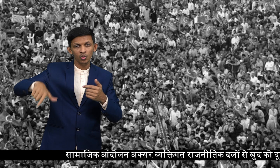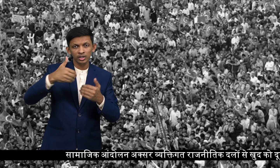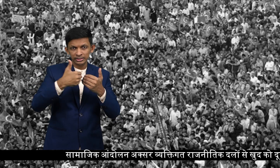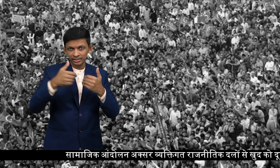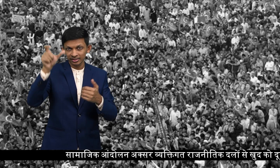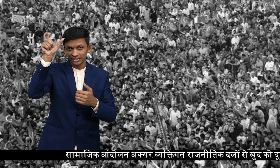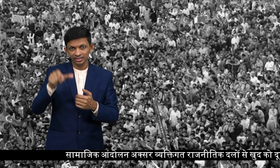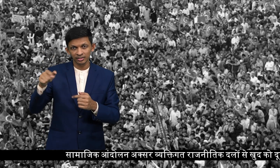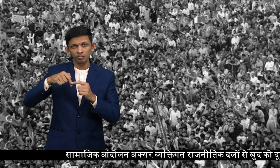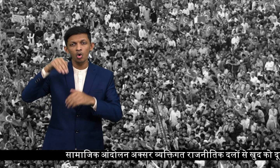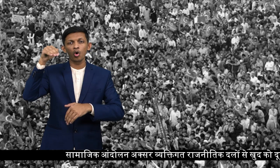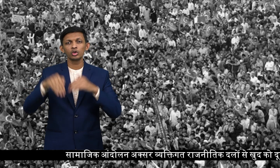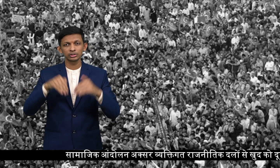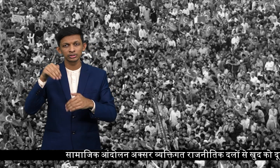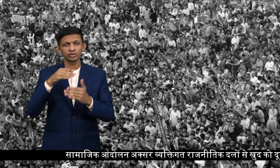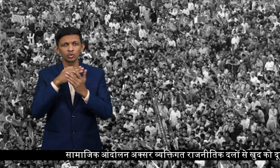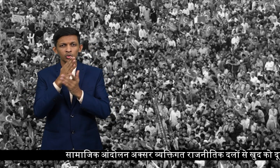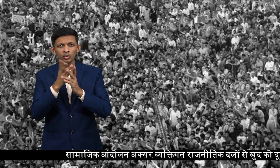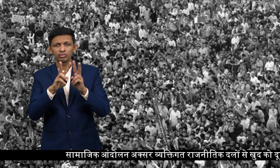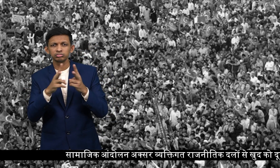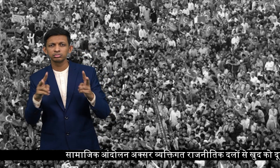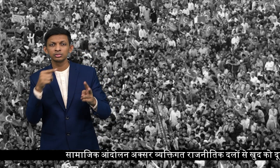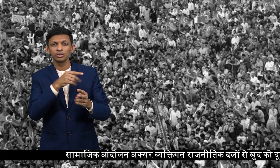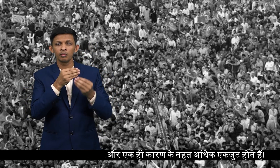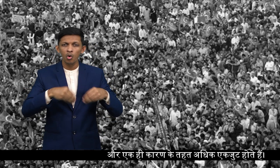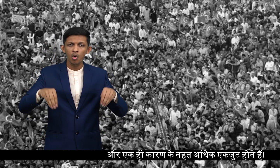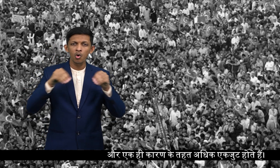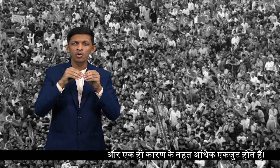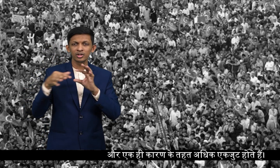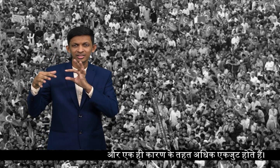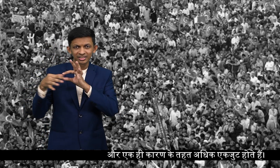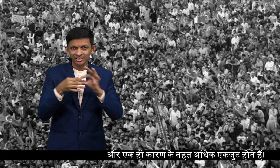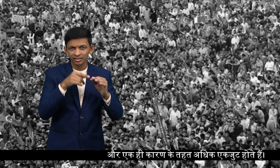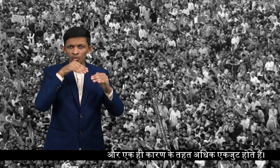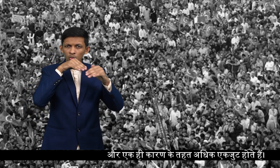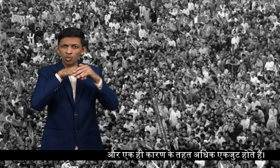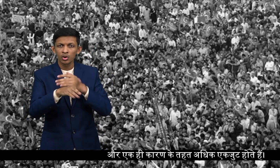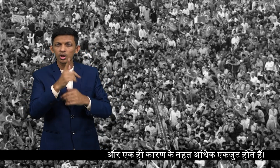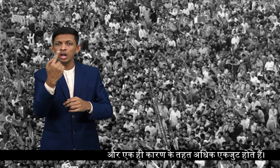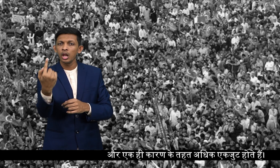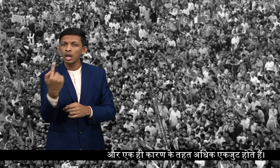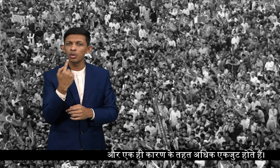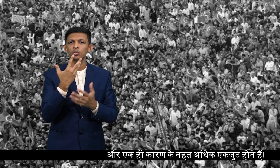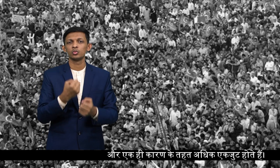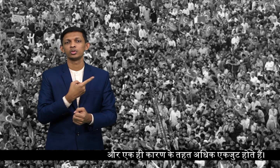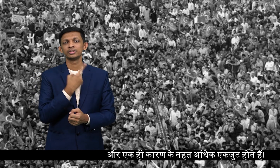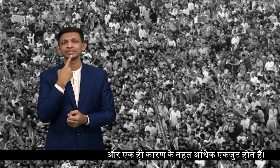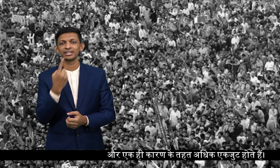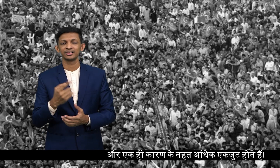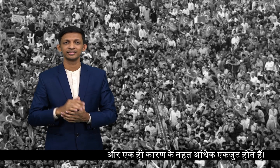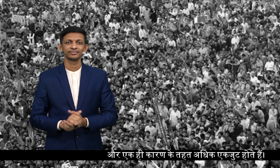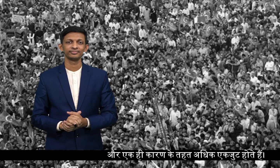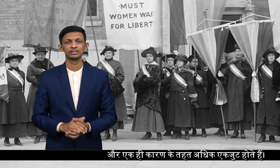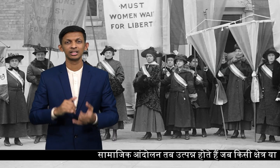व्यक्तिगत राजनीतिक दलों से खुद को दूर करते हैं और एक ही कारण के तहत अधिक